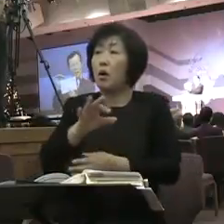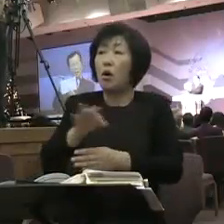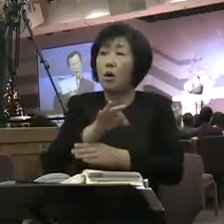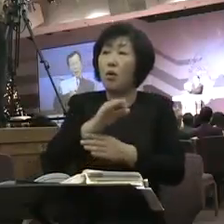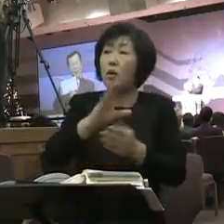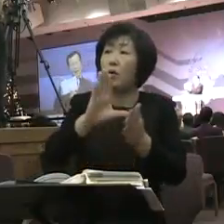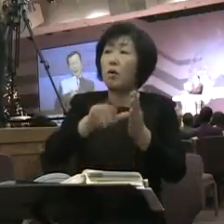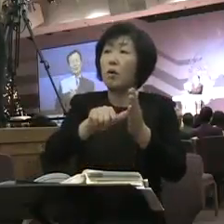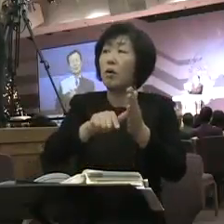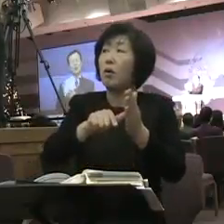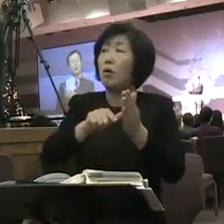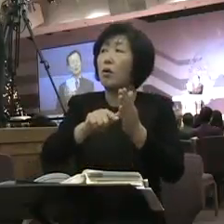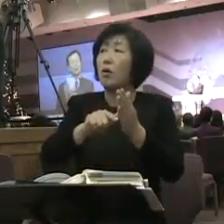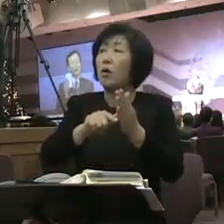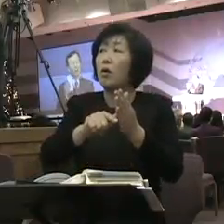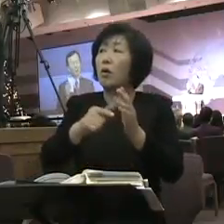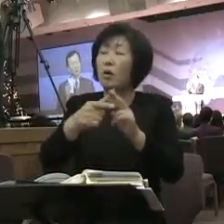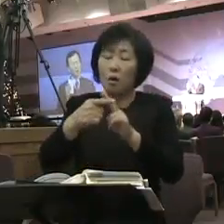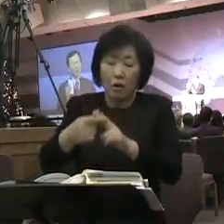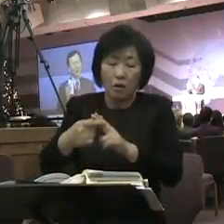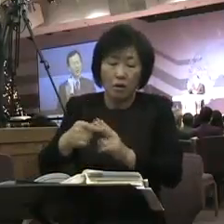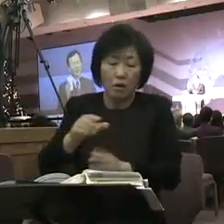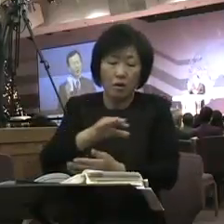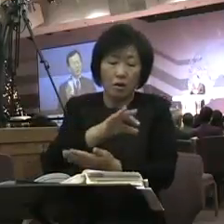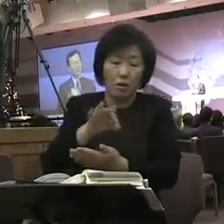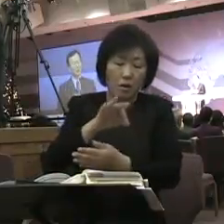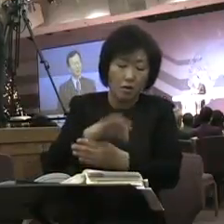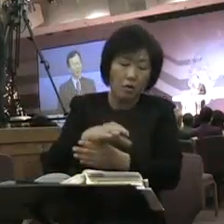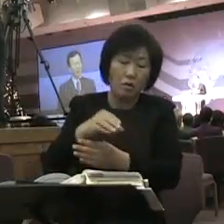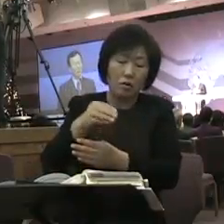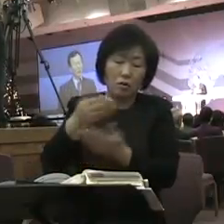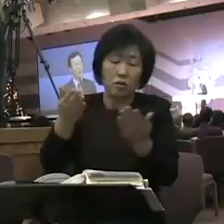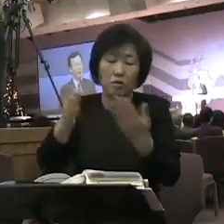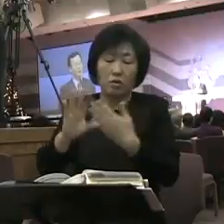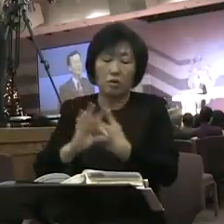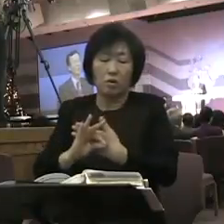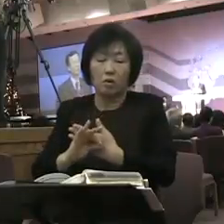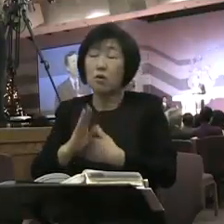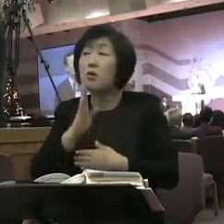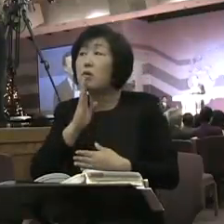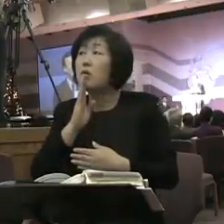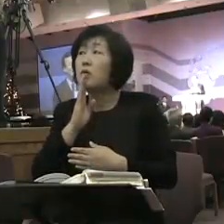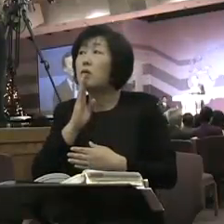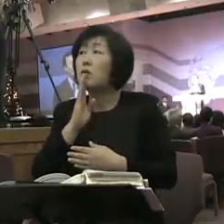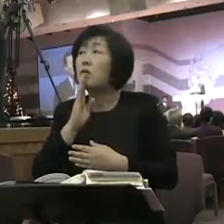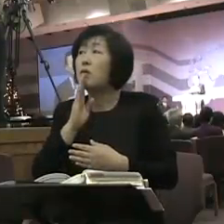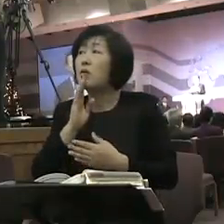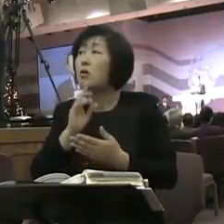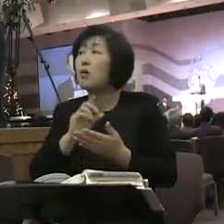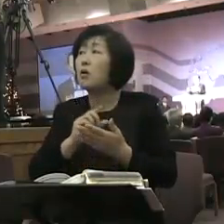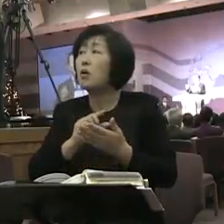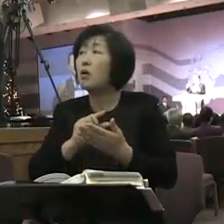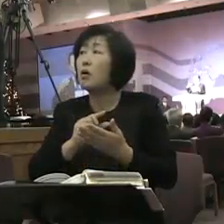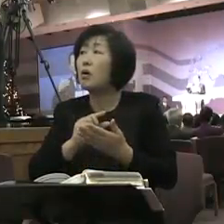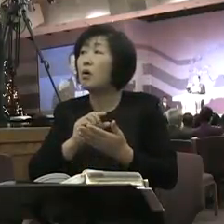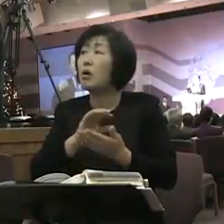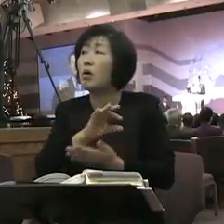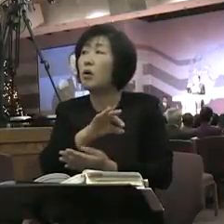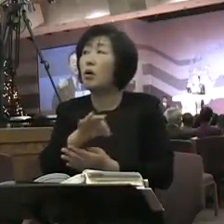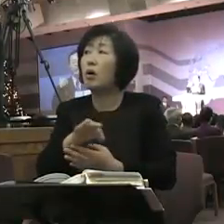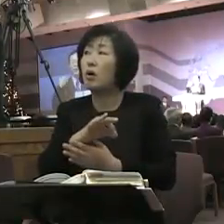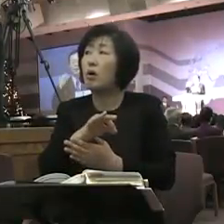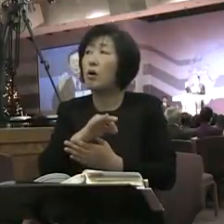시간에 같이 헌금함에 넣어주실 때 꼭 우리 교회 등록번호와 헌금급